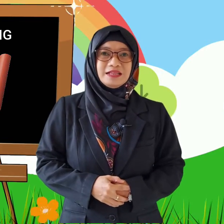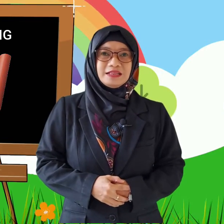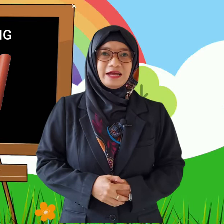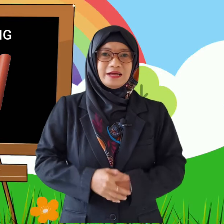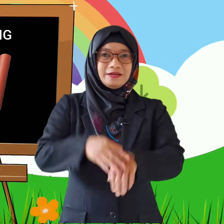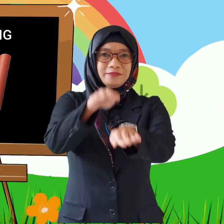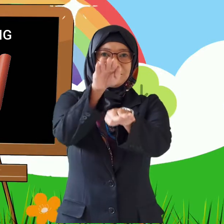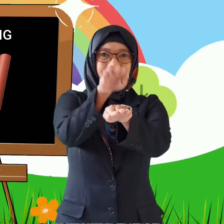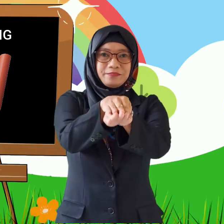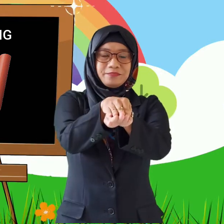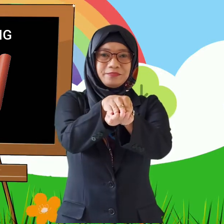Genteng.